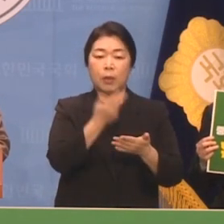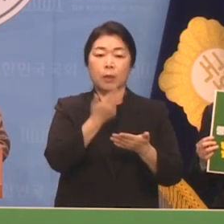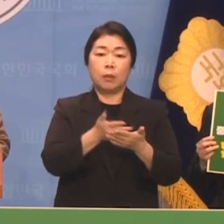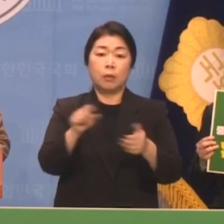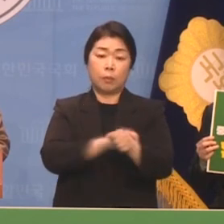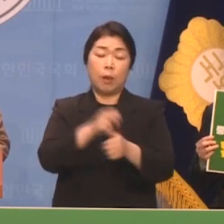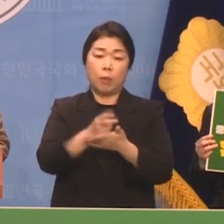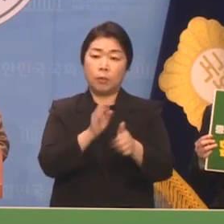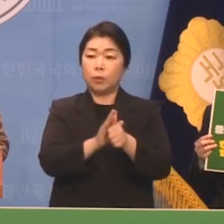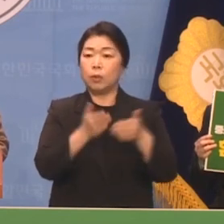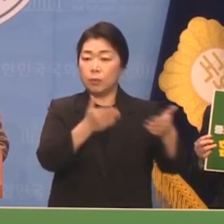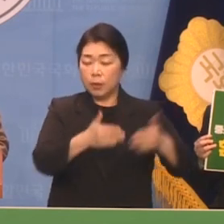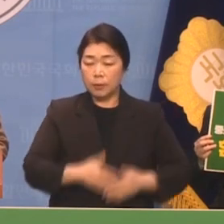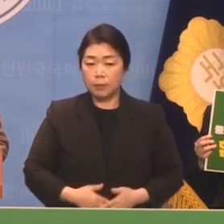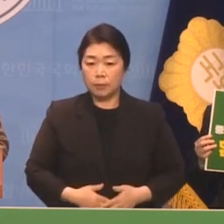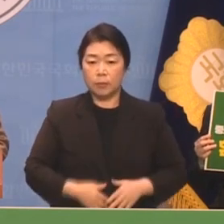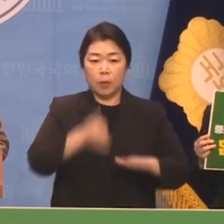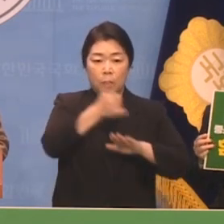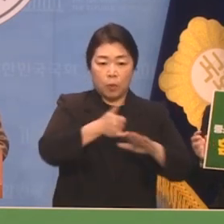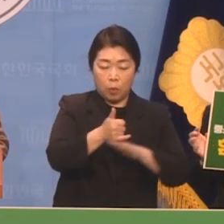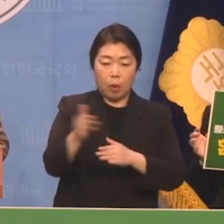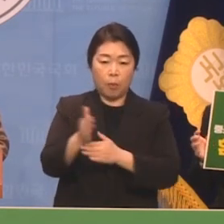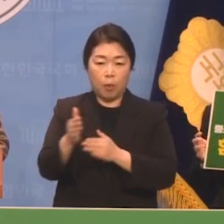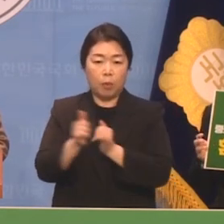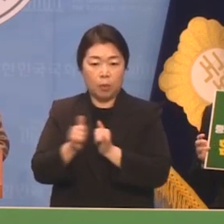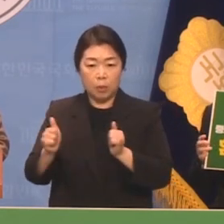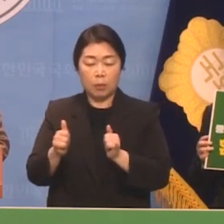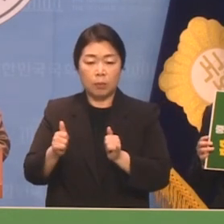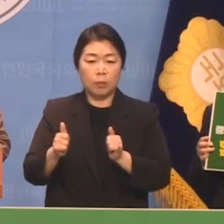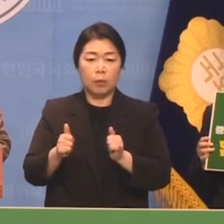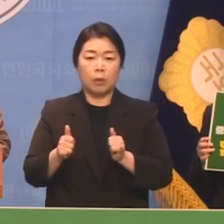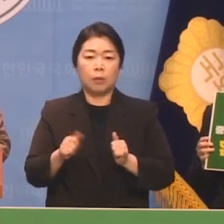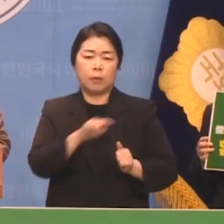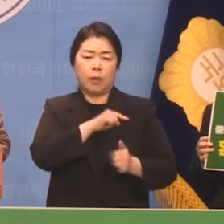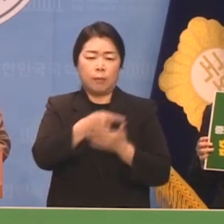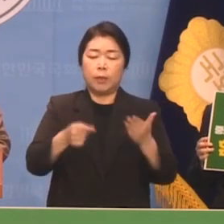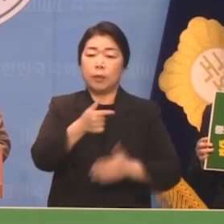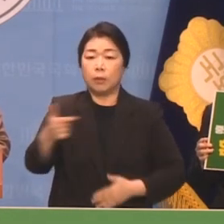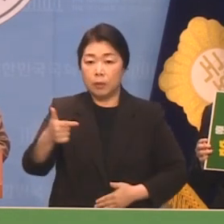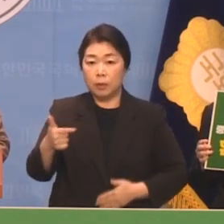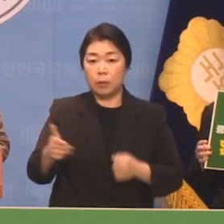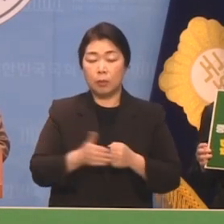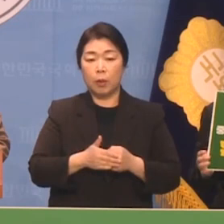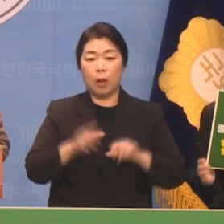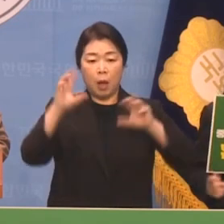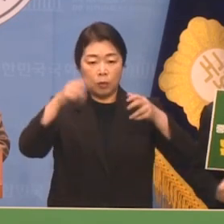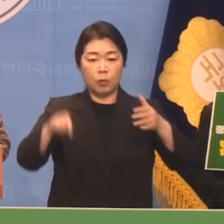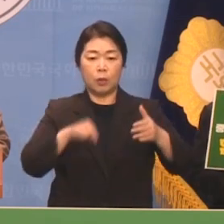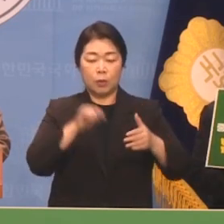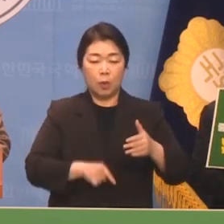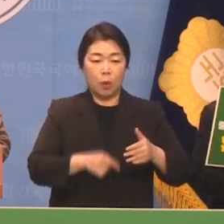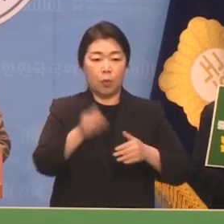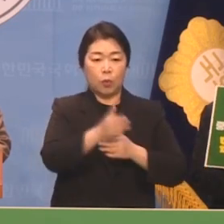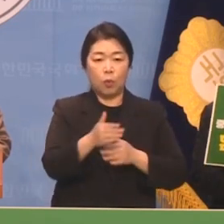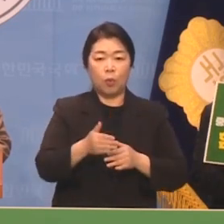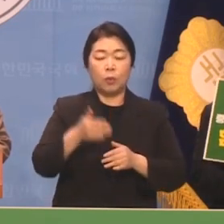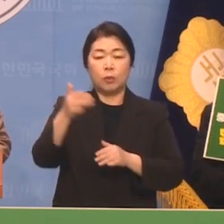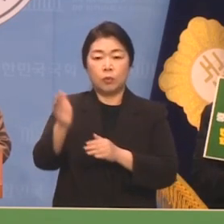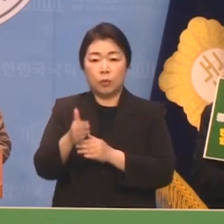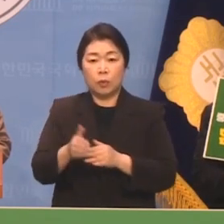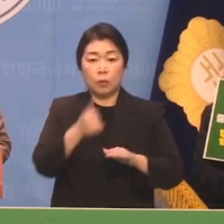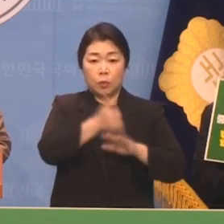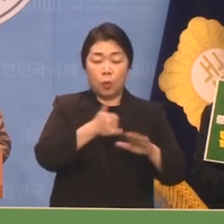기후위기로 가장 큰 손실과 피해가 발생하는 산업으로 국내 농수산물 자급률을 높이고